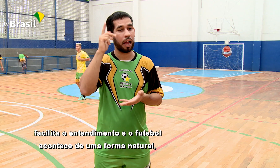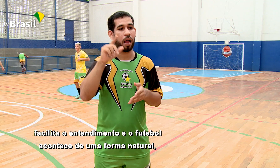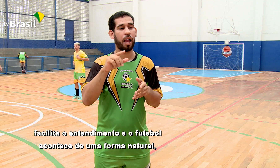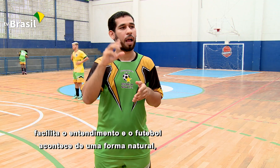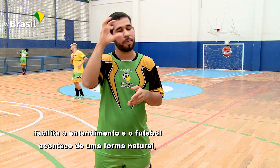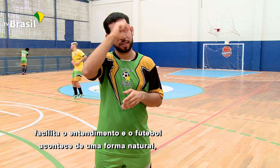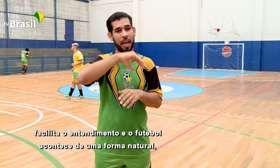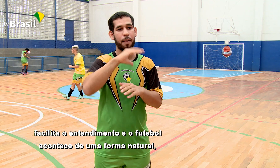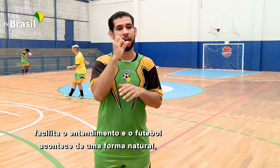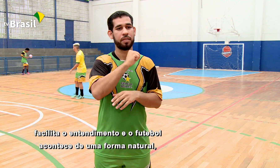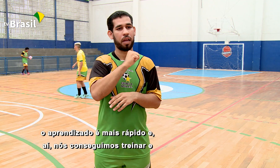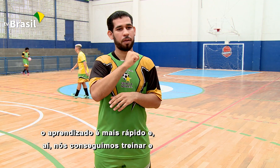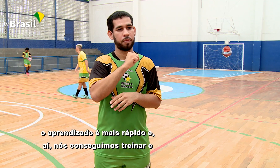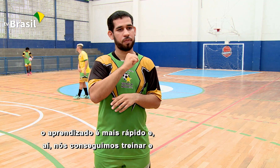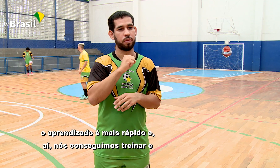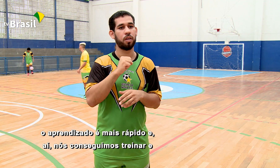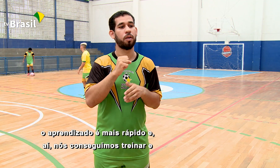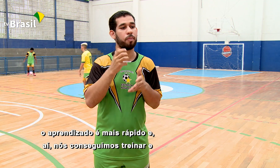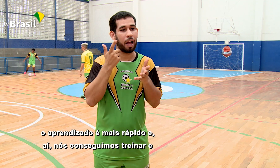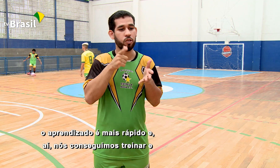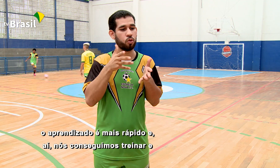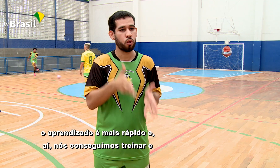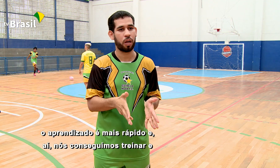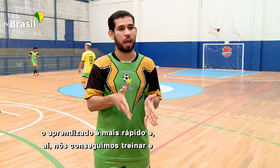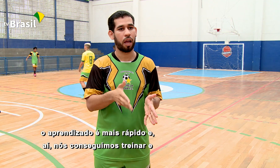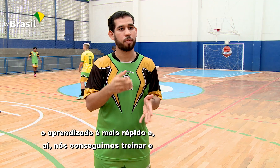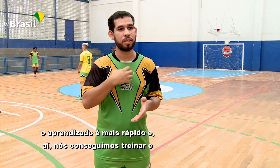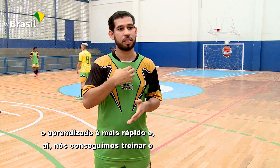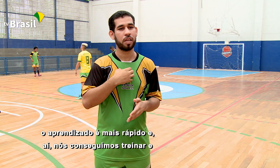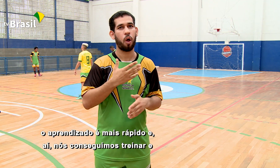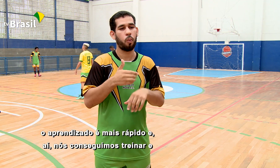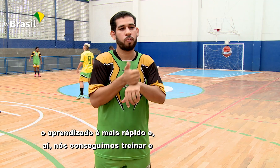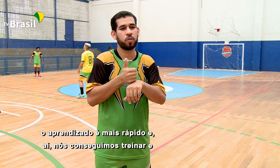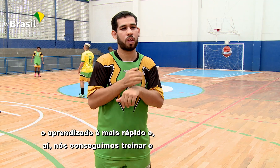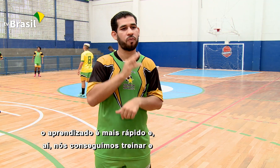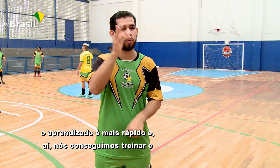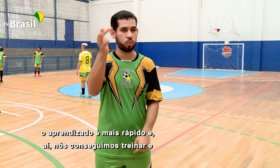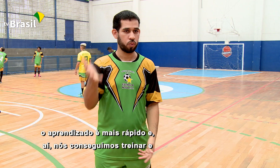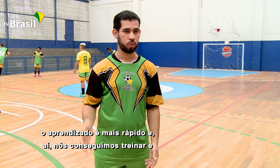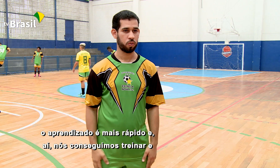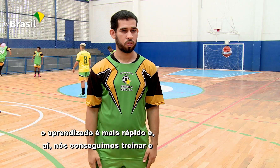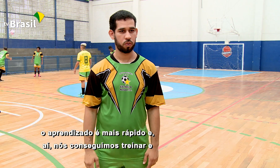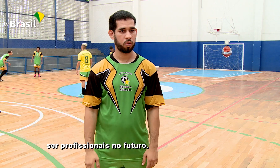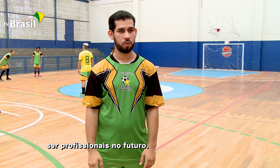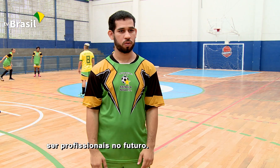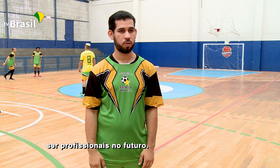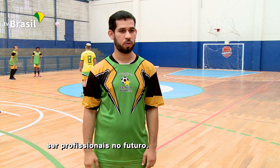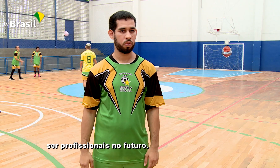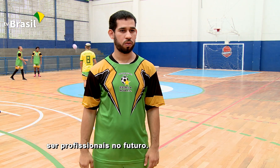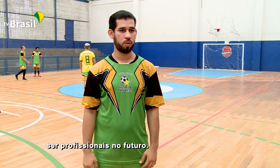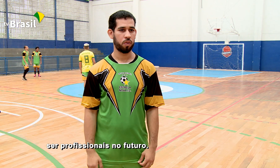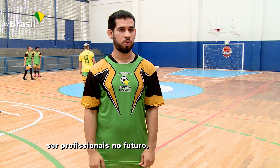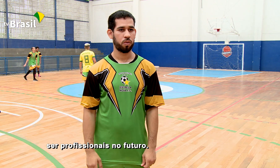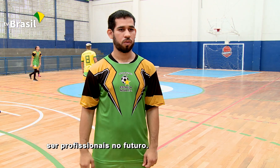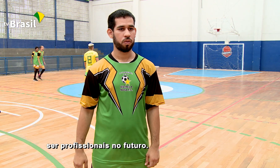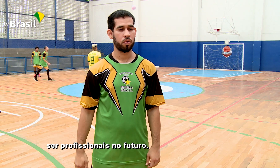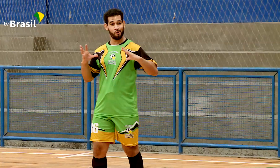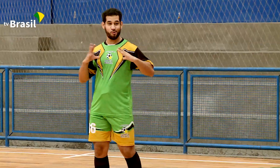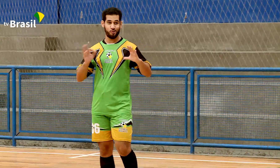forma natural, o aprendizado é mais rápido e aí nós conseguimos treinar e ser profissionais no futuro. No